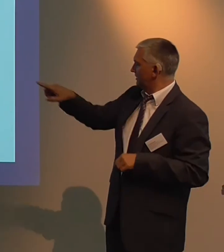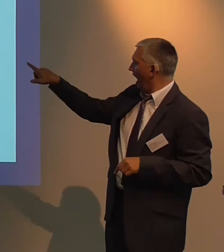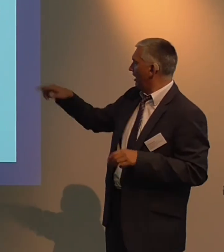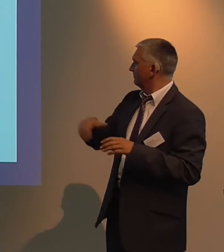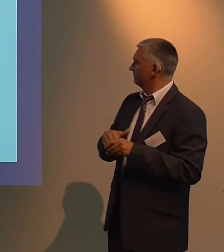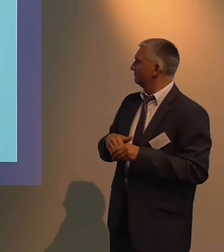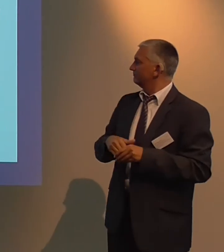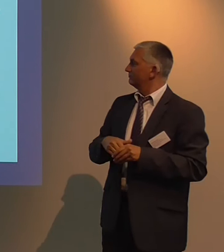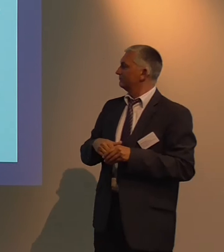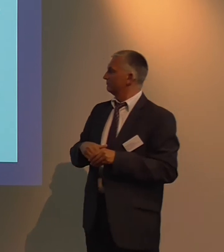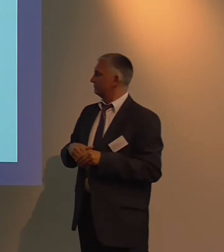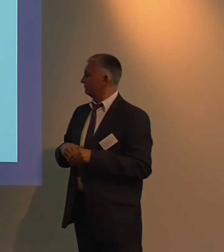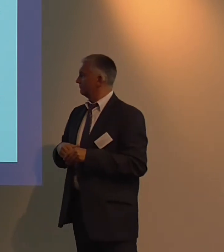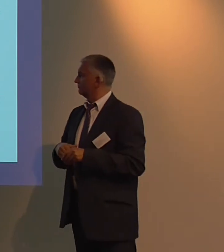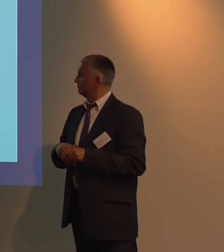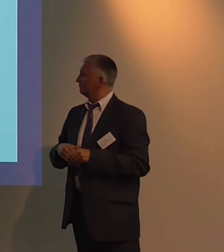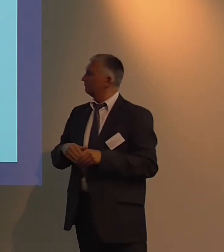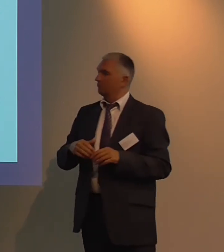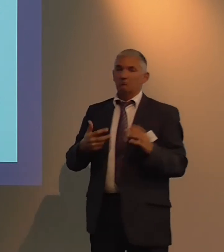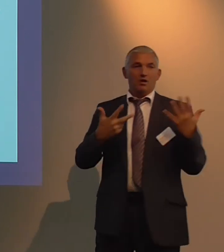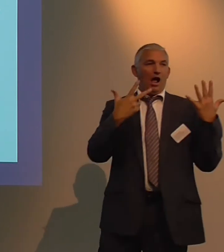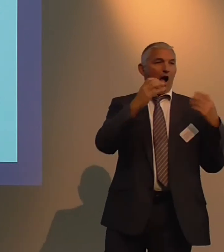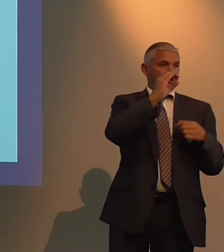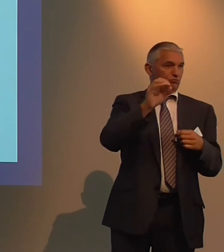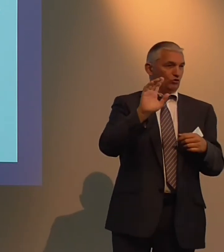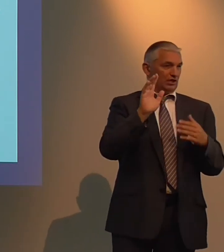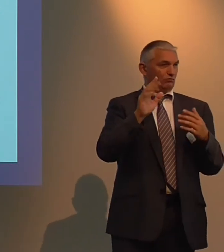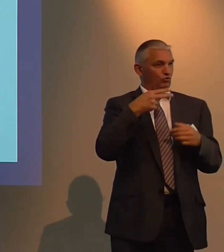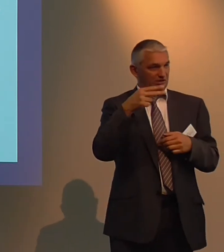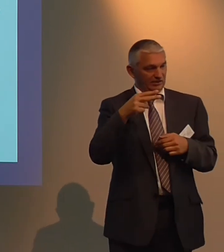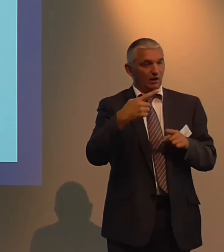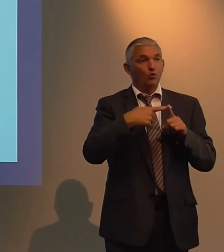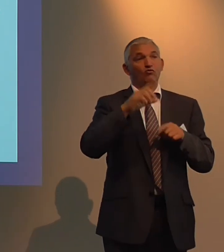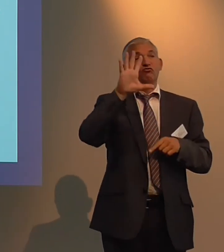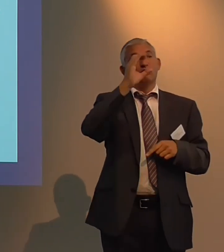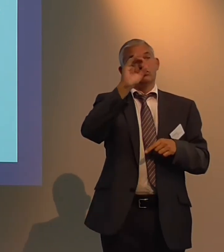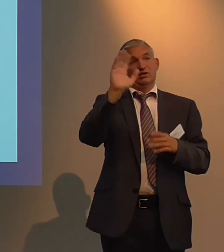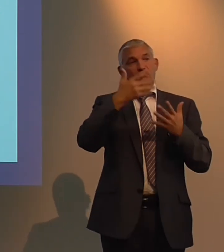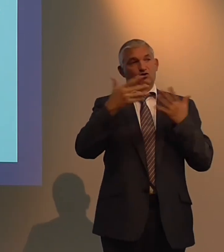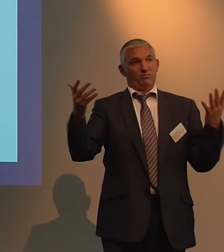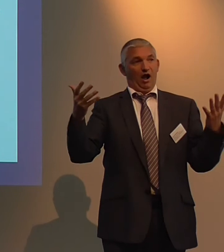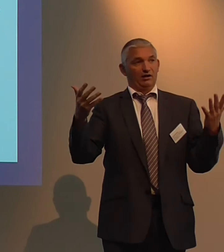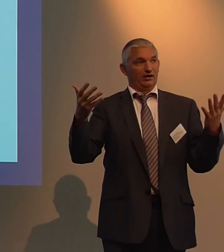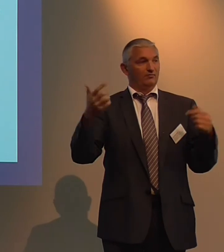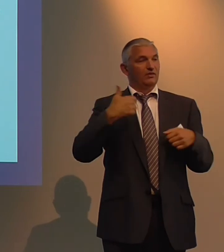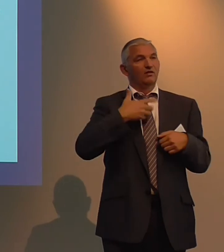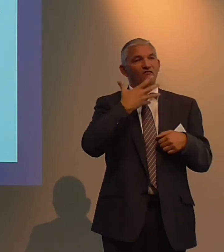nach Großbritannien, ist es auch so, dass 80% untertitelt wird. Das ist wirklich sehr, sehr viel. Und 5% des Programms in